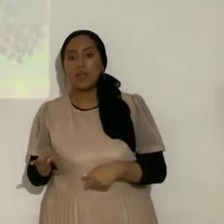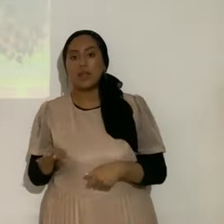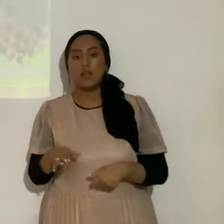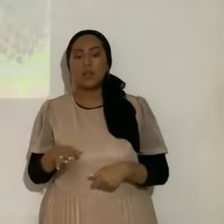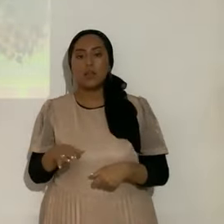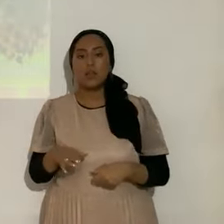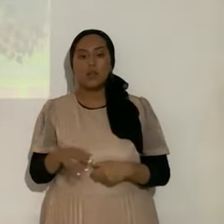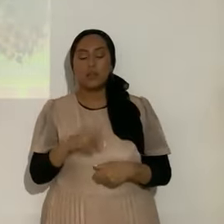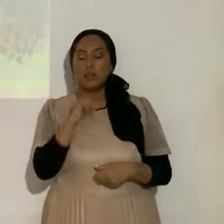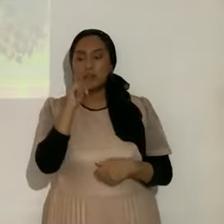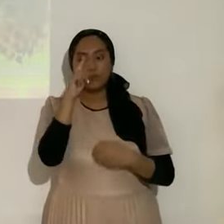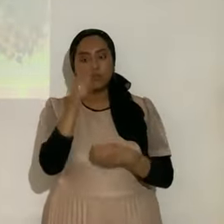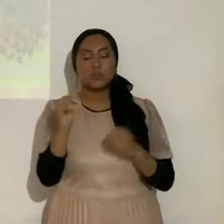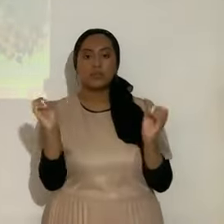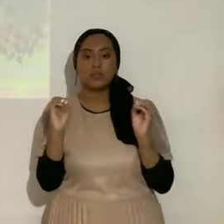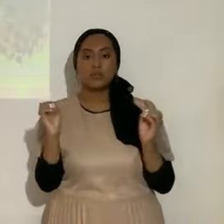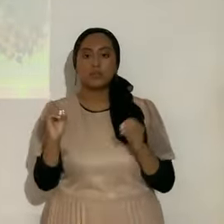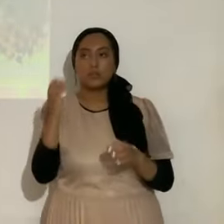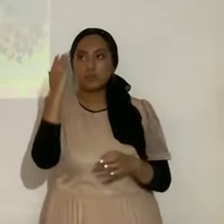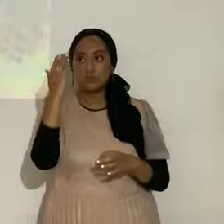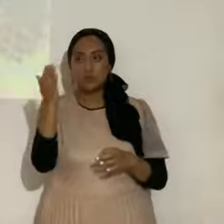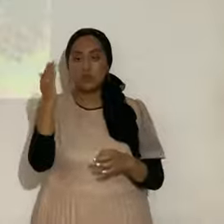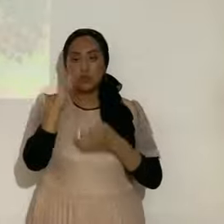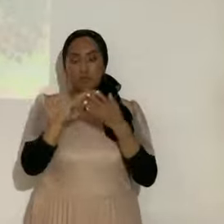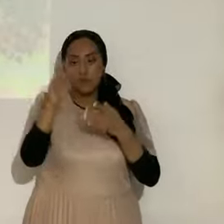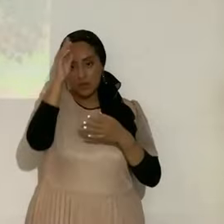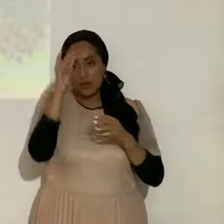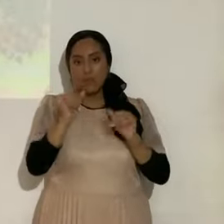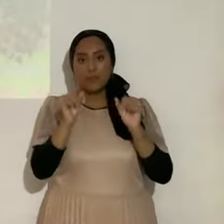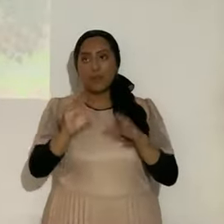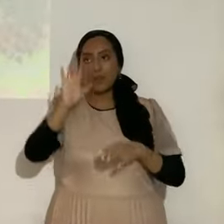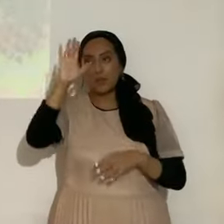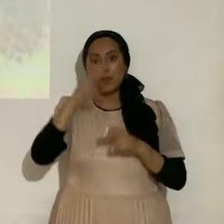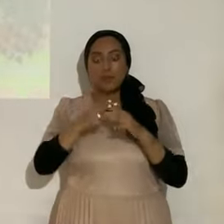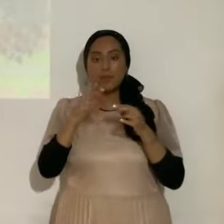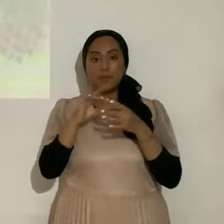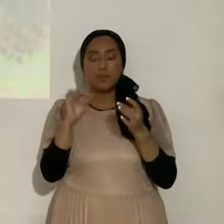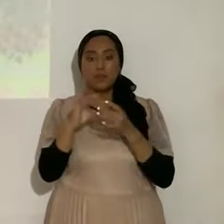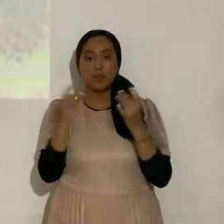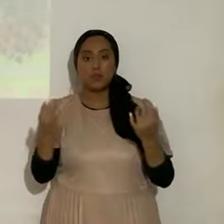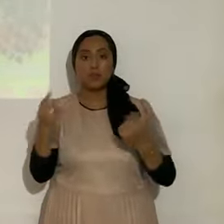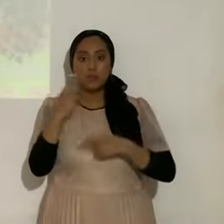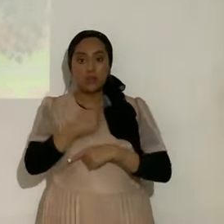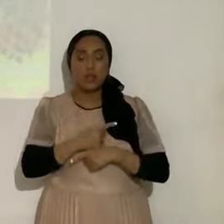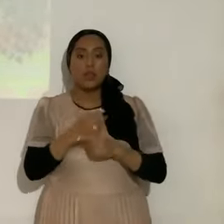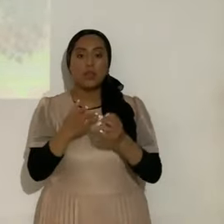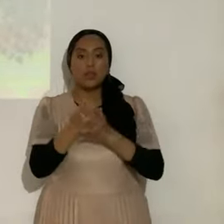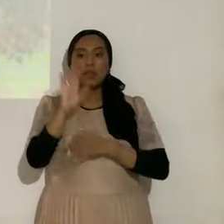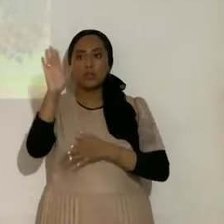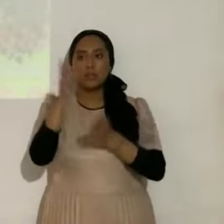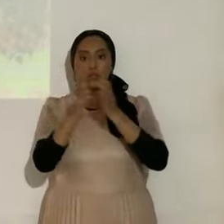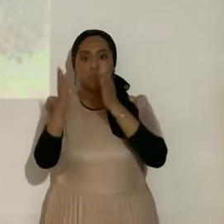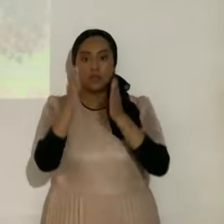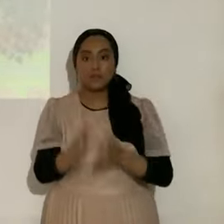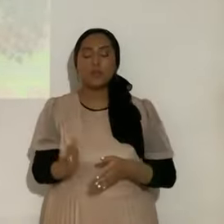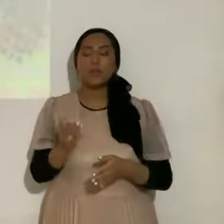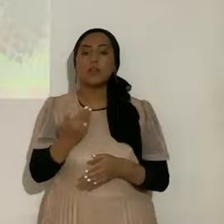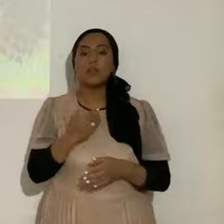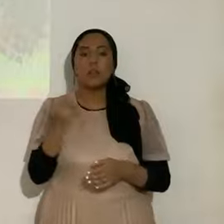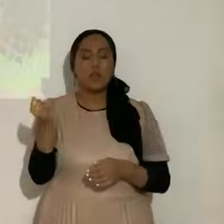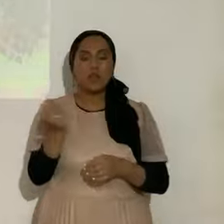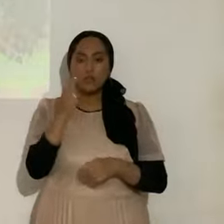arrastra a desconfiar. El Eterno, bendito su nombre, Él está hablando ahorita. Él está hablando a través de su siervo, nuestro amado Roé,